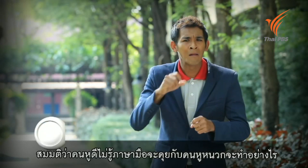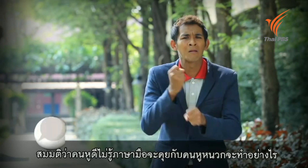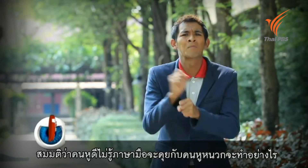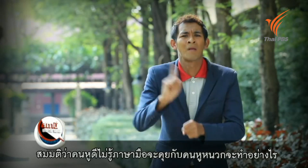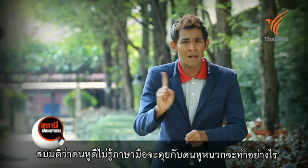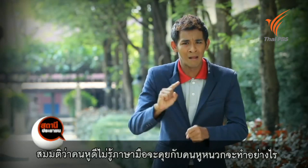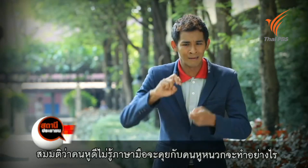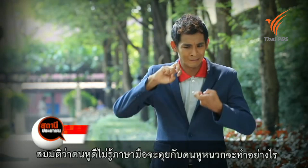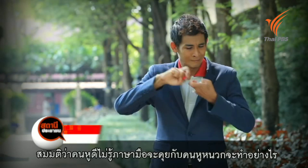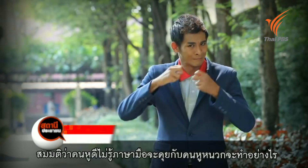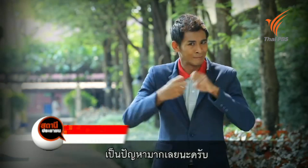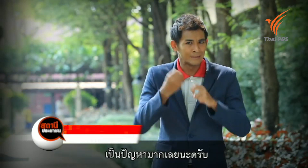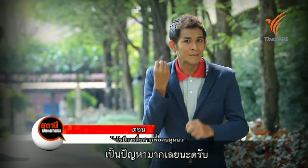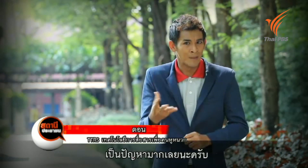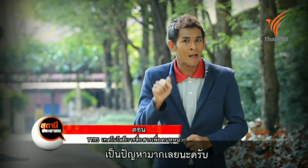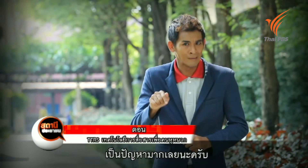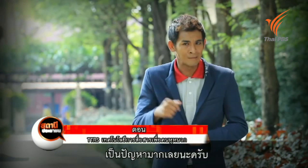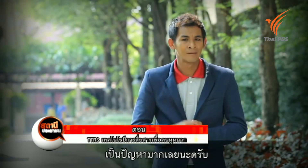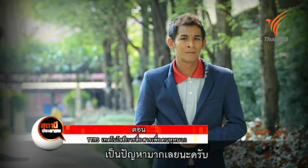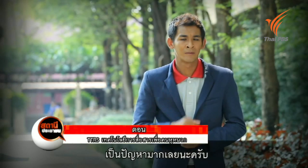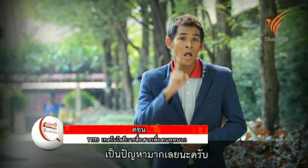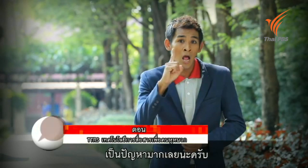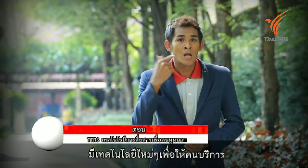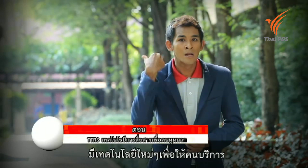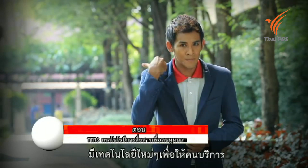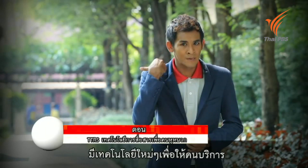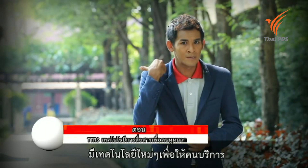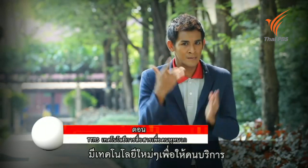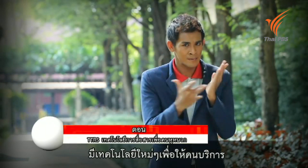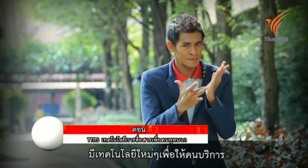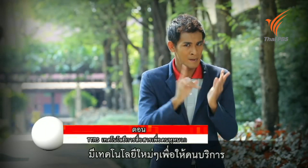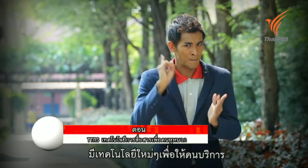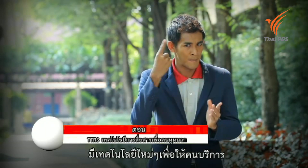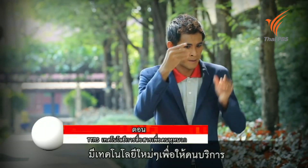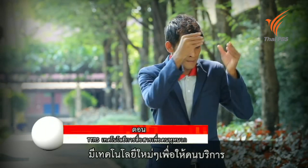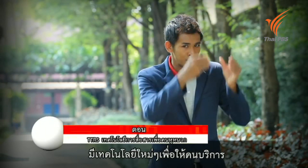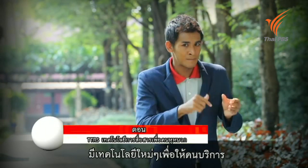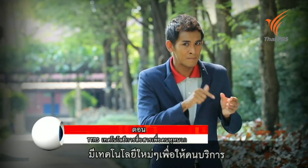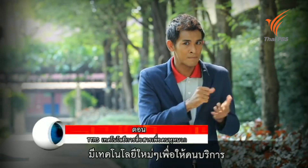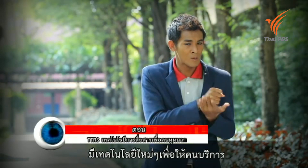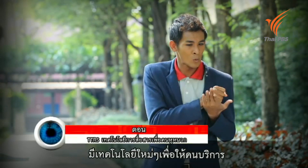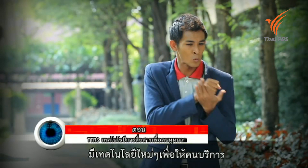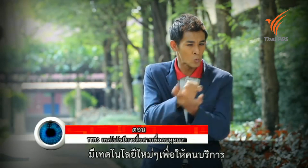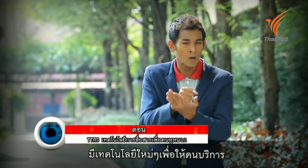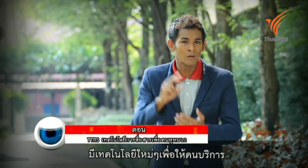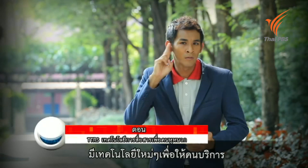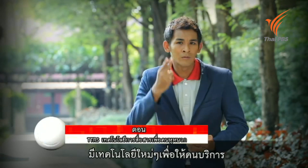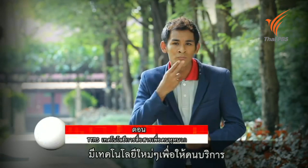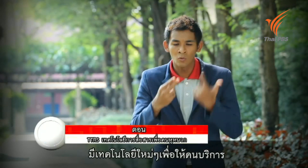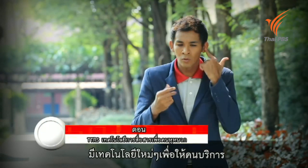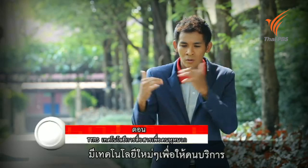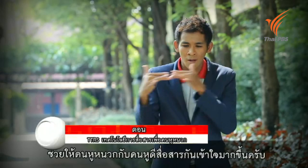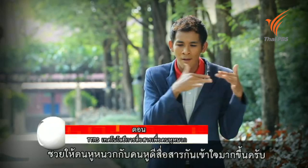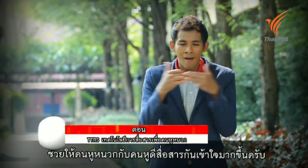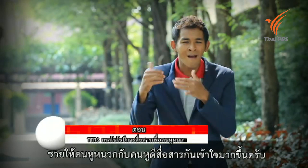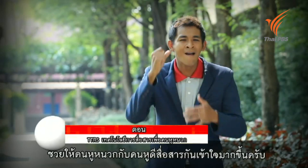นะครับแล้วเขาจะคุยกับคนหูหนวกได้อย่างไรเป็นปัญหามากเลยนะครับมีเทคโนโลยีใหม่ๆให้กับคนพิการ